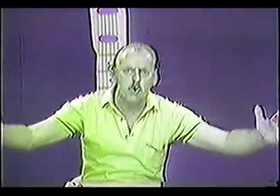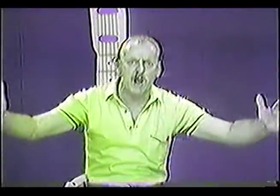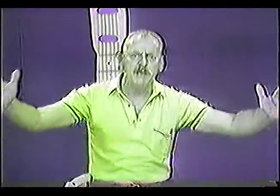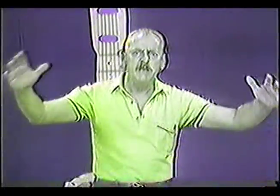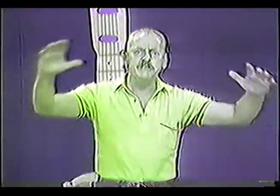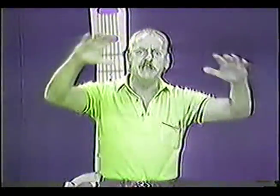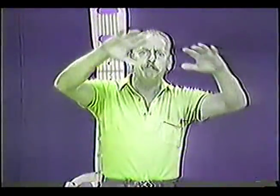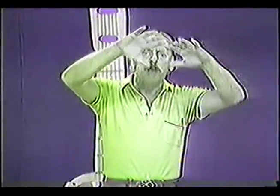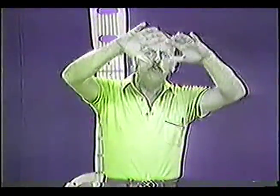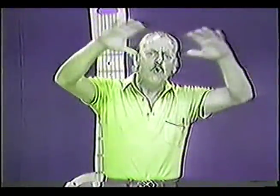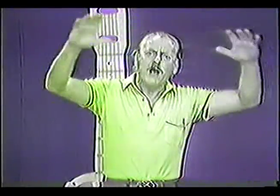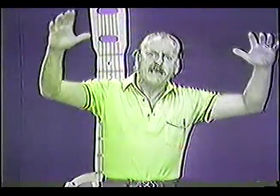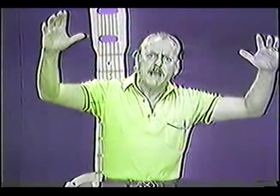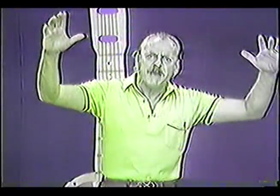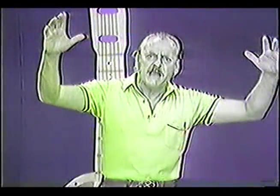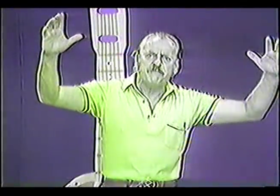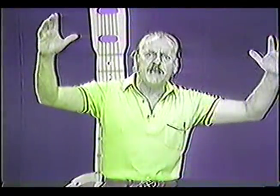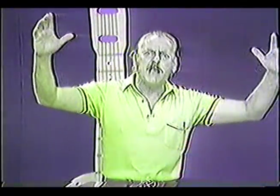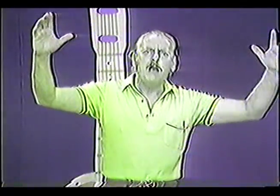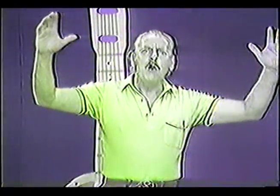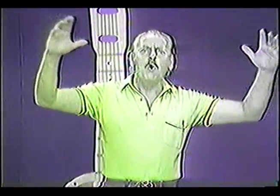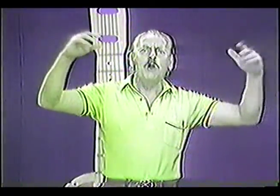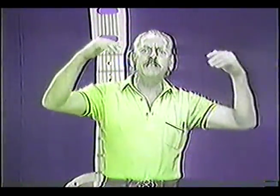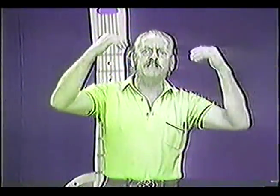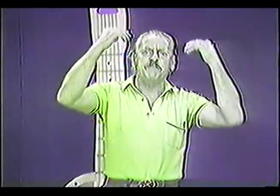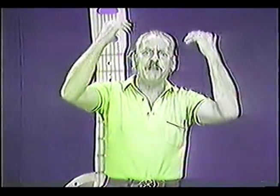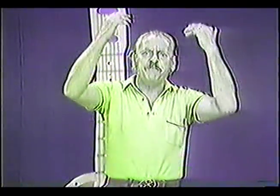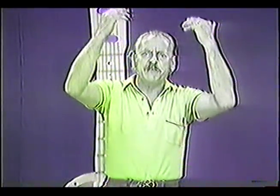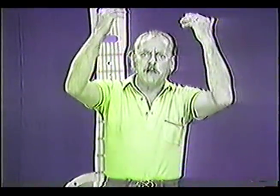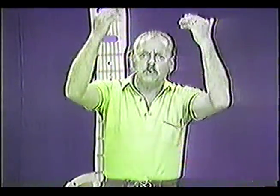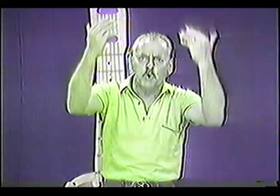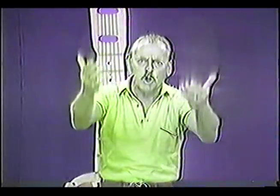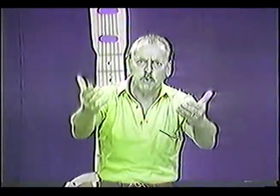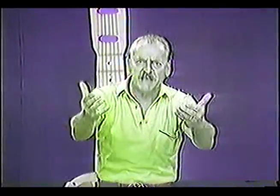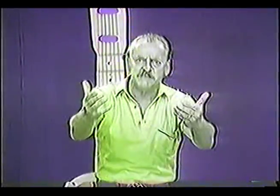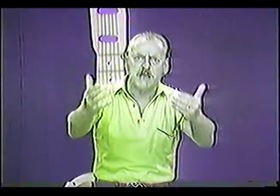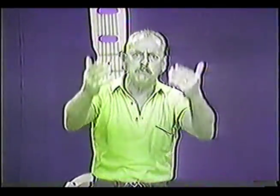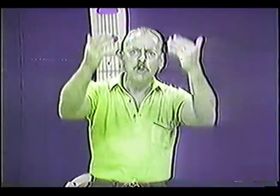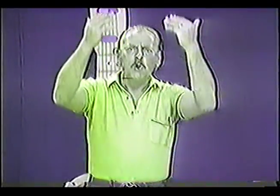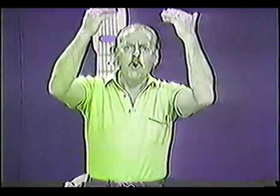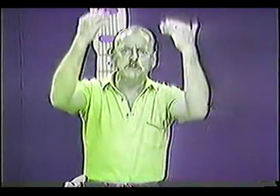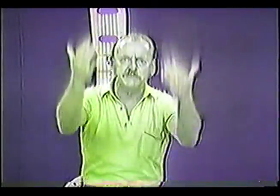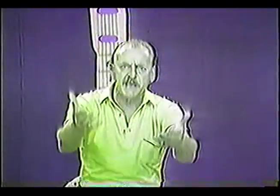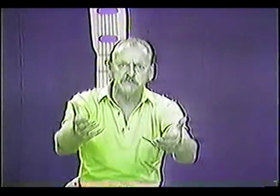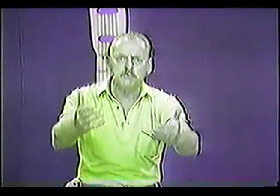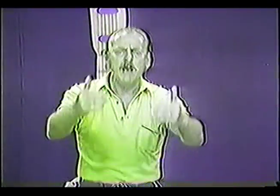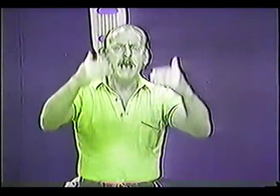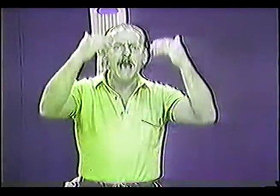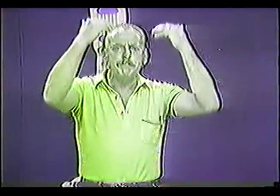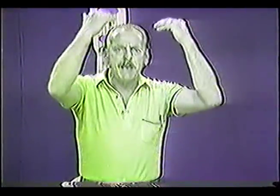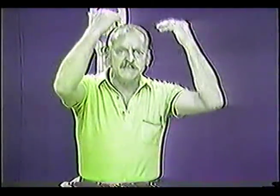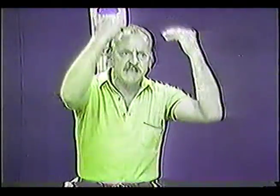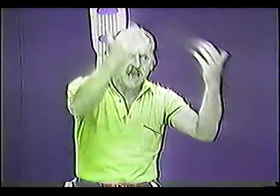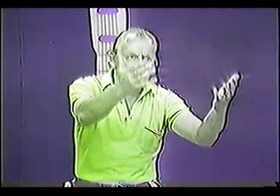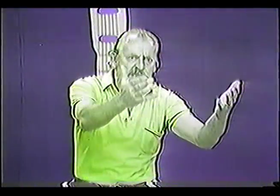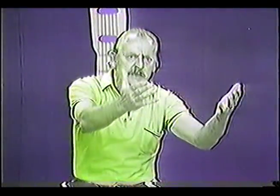coroa de bambu, aquela maravilha, onde se verifica a coroação, o terço, a passagem